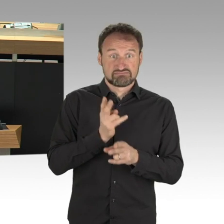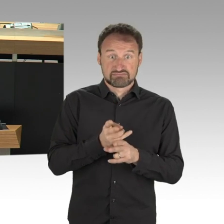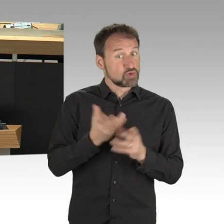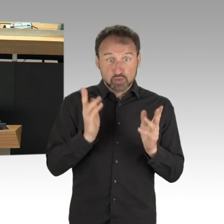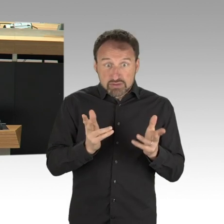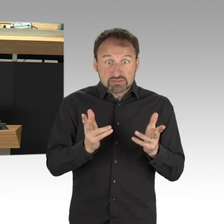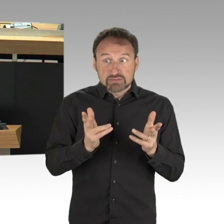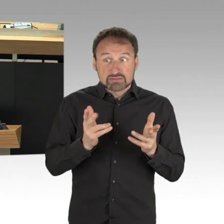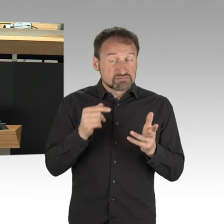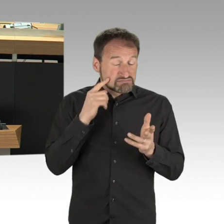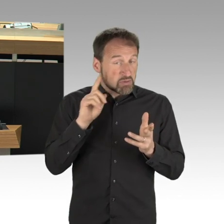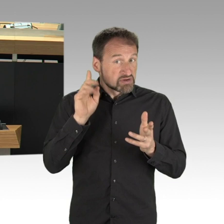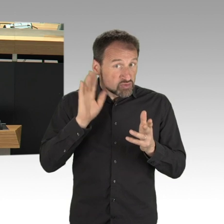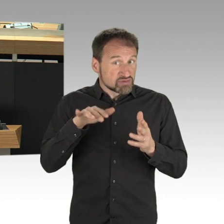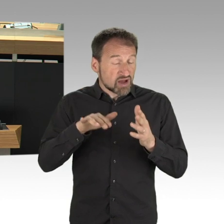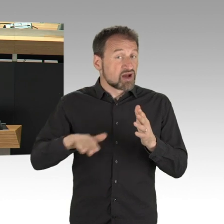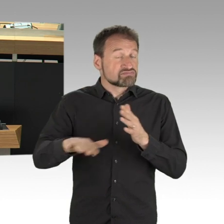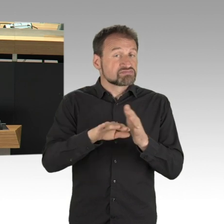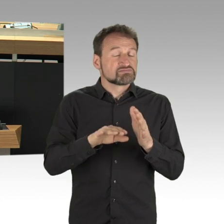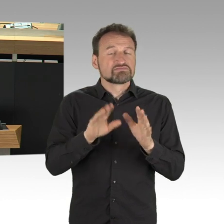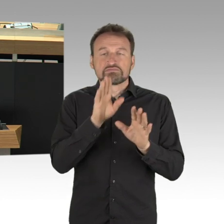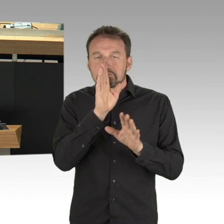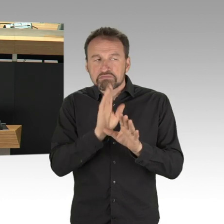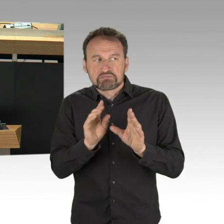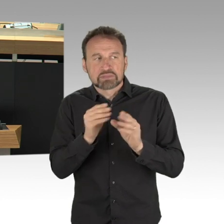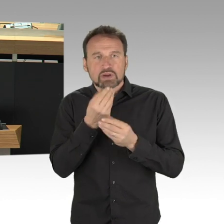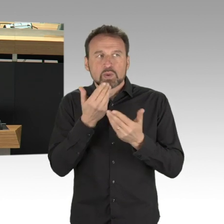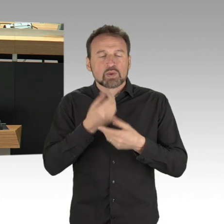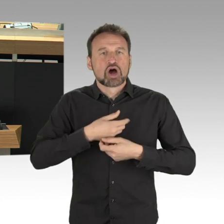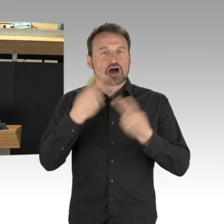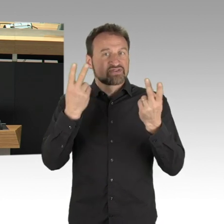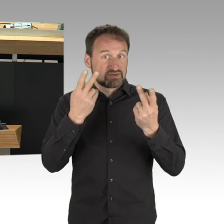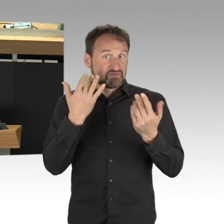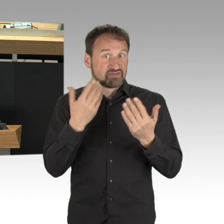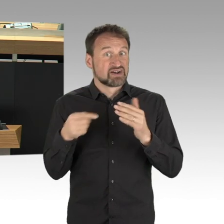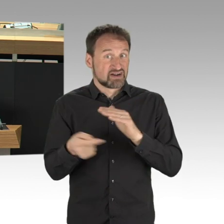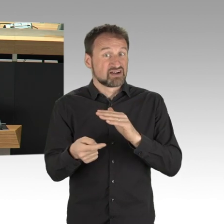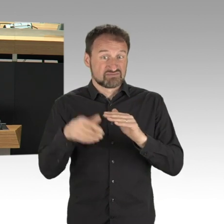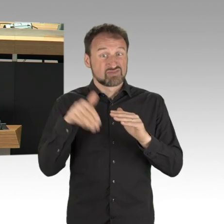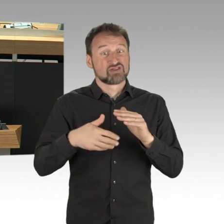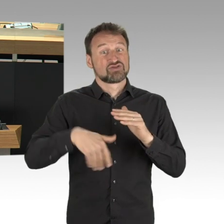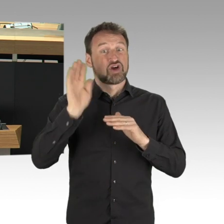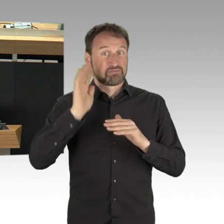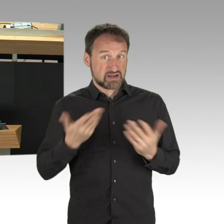jede Form von Antisemitismus einsetzen und die Präventionsarbeit in Berlin weiter ausbauen.